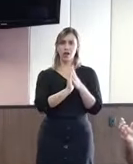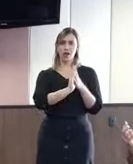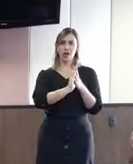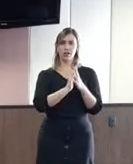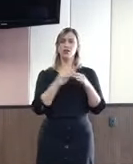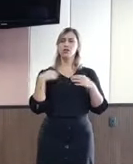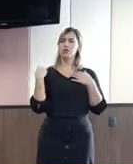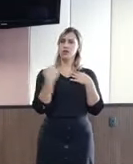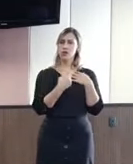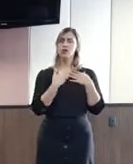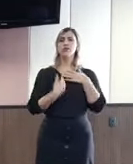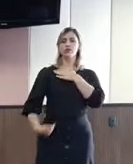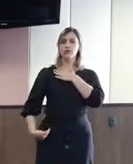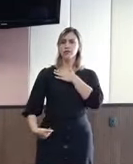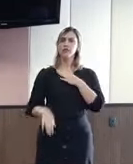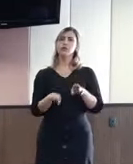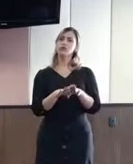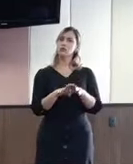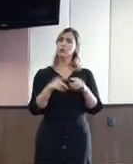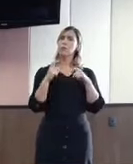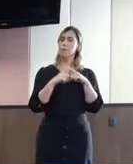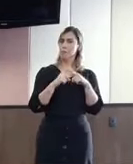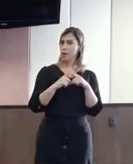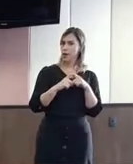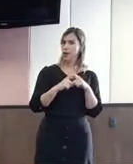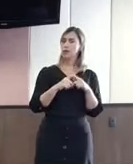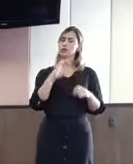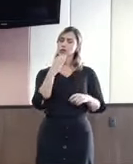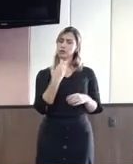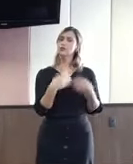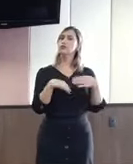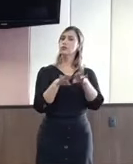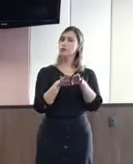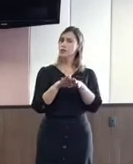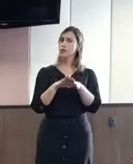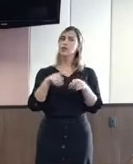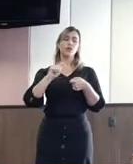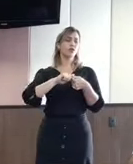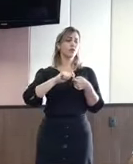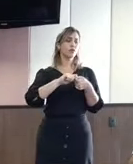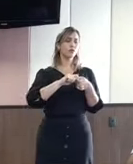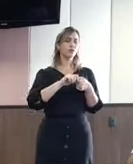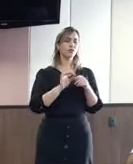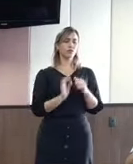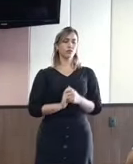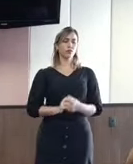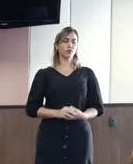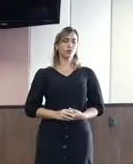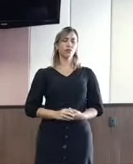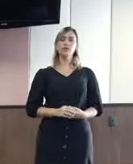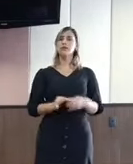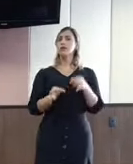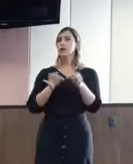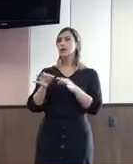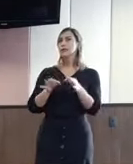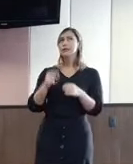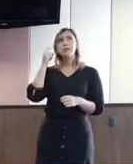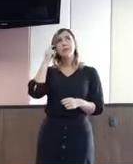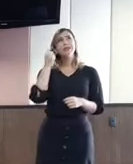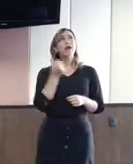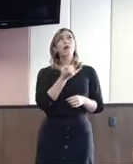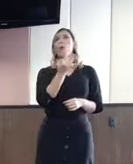o governo, a assessoria médica nossa, científica, fazer uma suposição de quantos